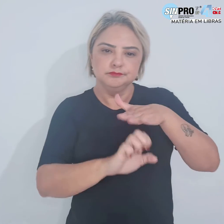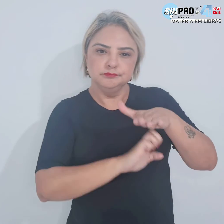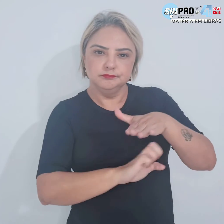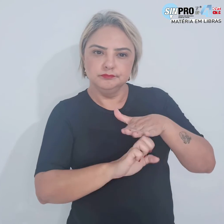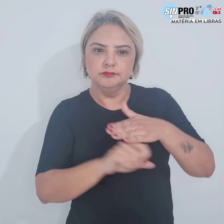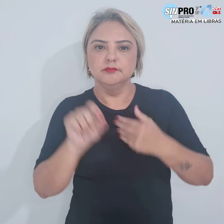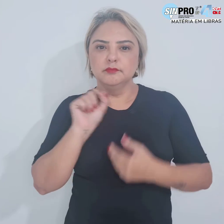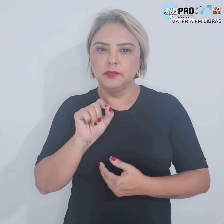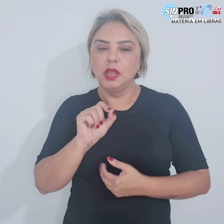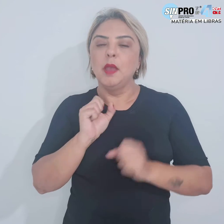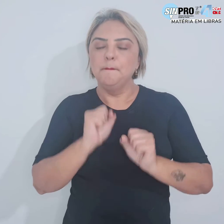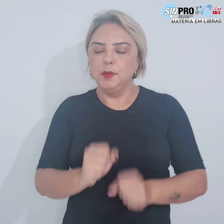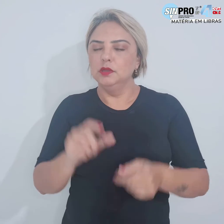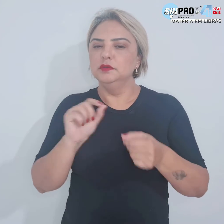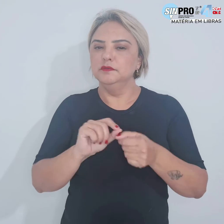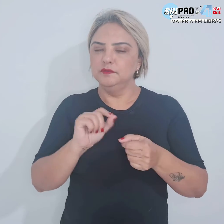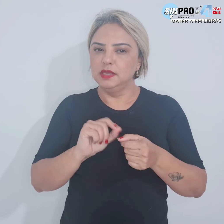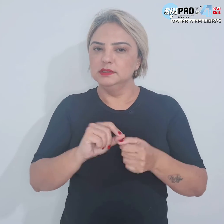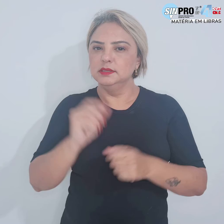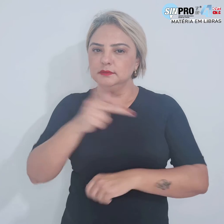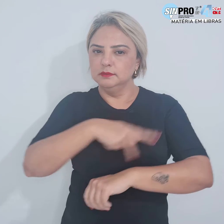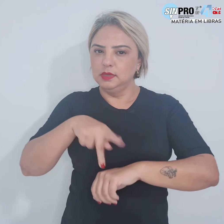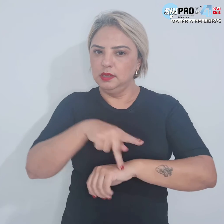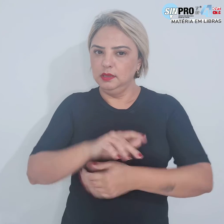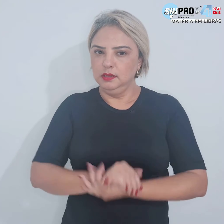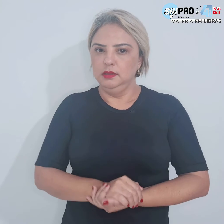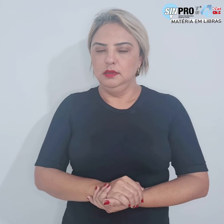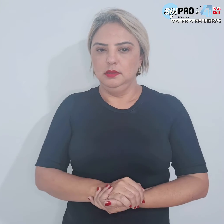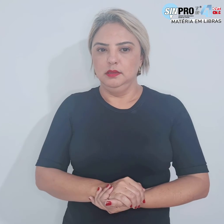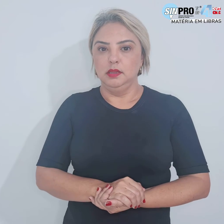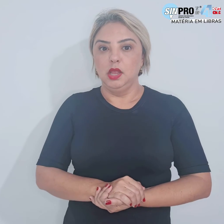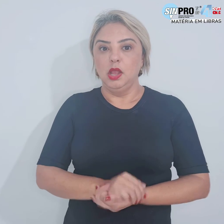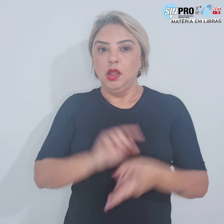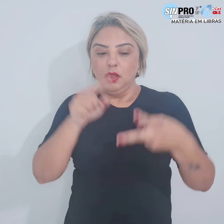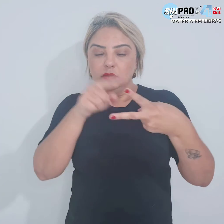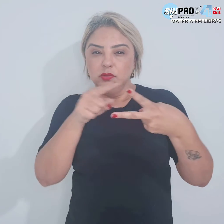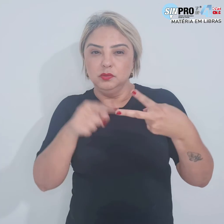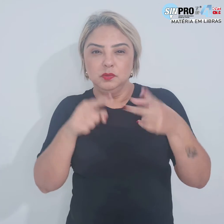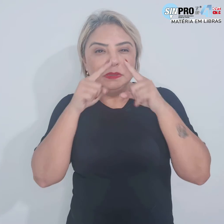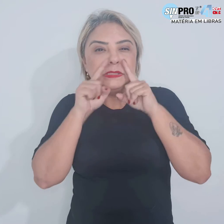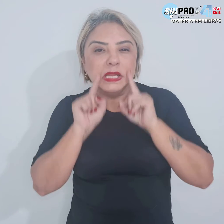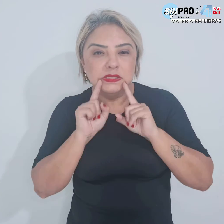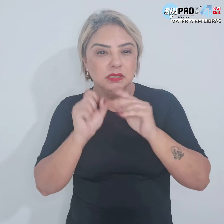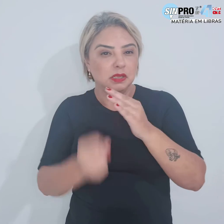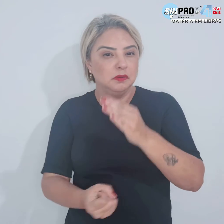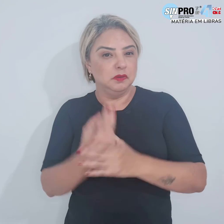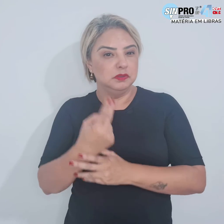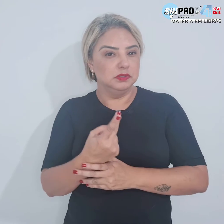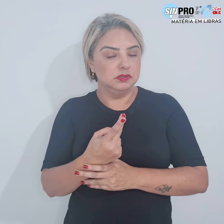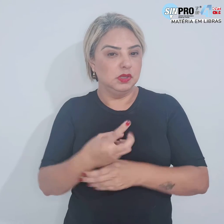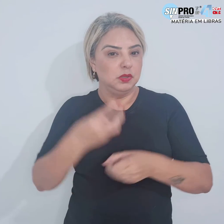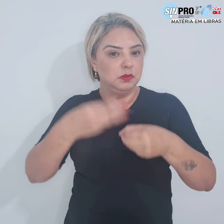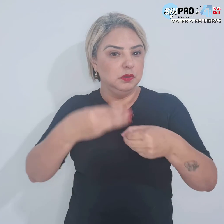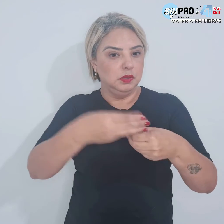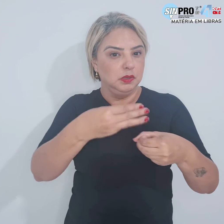privatização podem fazer com o país. Duas tragédias ocorridas nos municípios de Mariana